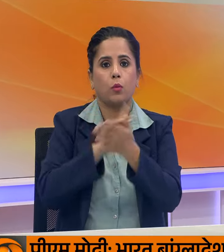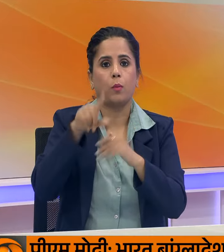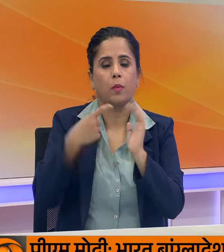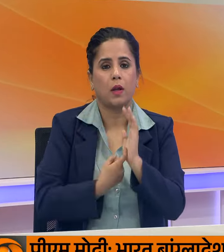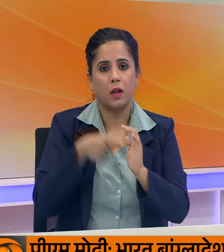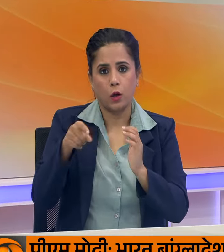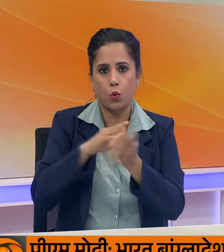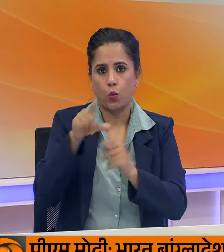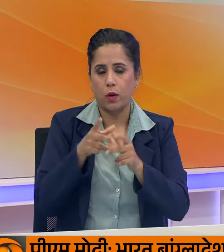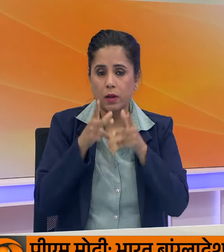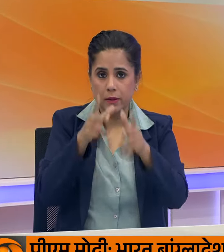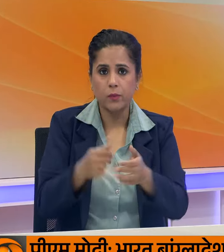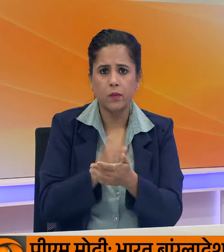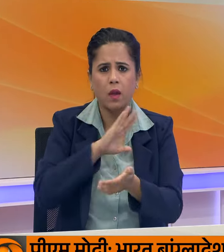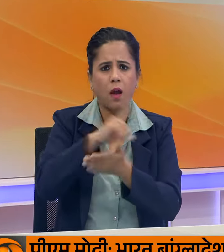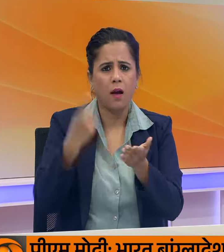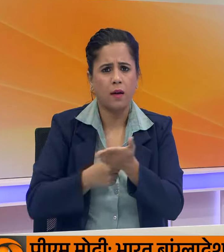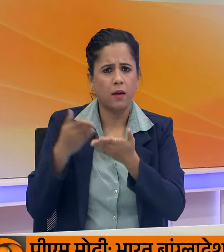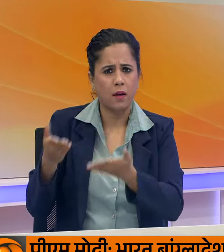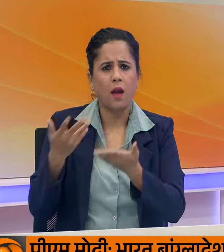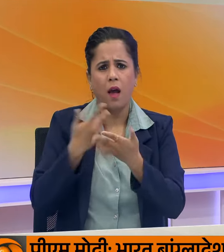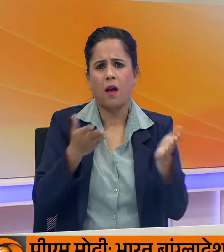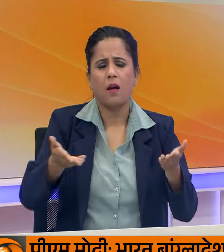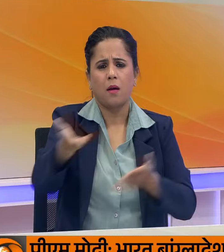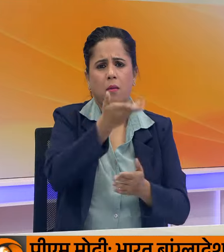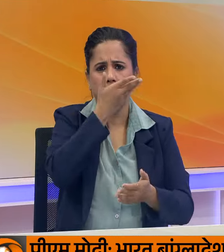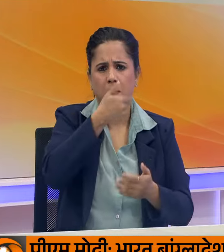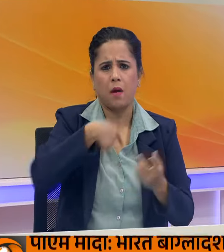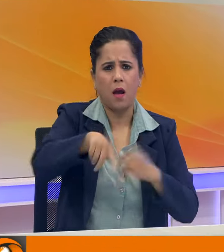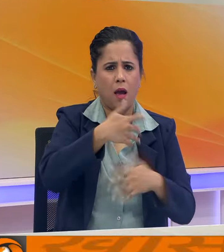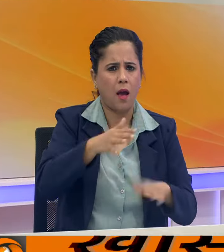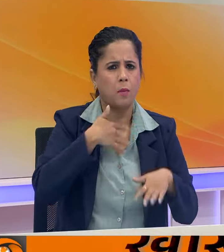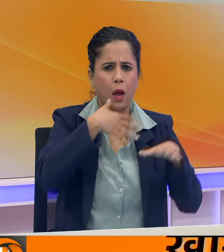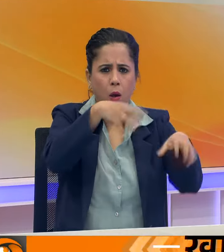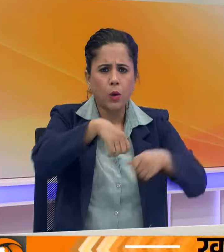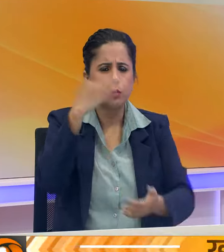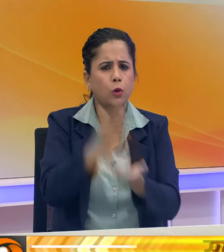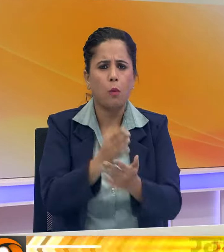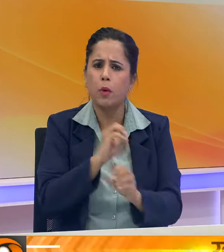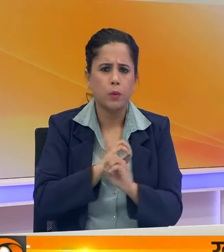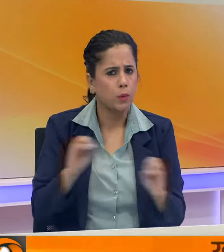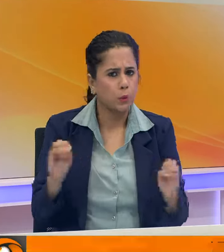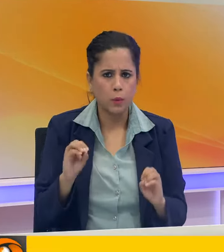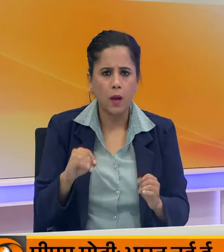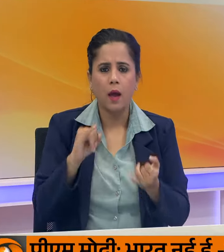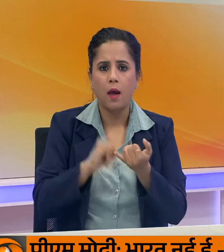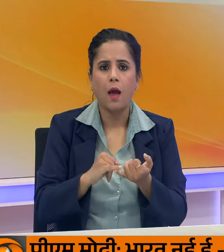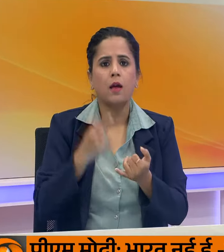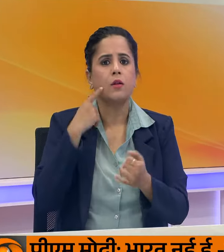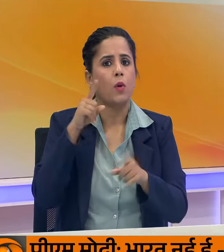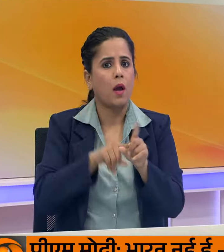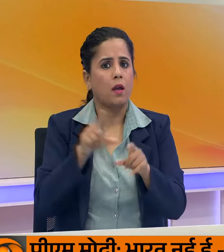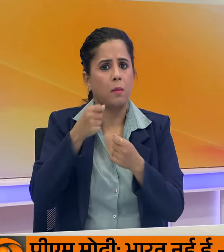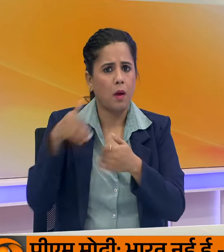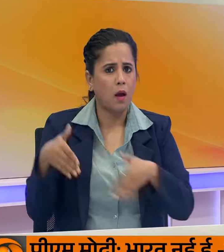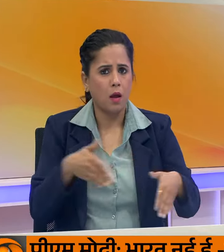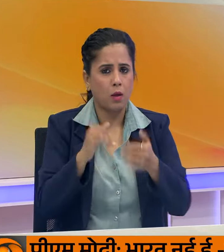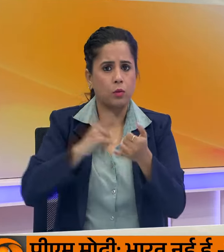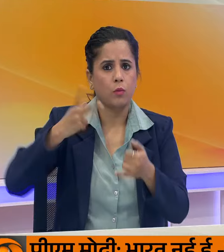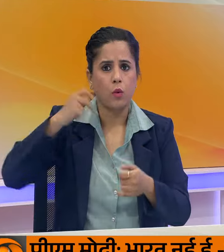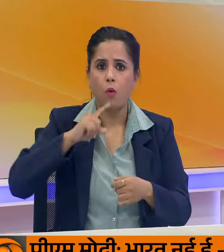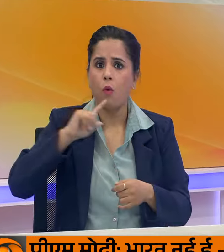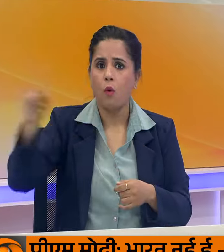सिंह हुड्डा ने कहा कि हरियाणा किसी के हिस्से का पानी नहीं रोक रहा है एसवाईएल नहर को सुप्रीम कोर्ट